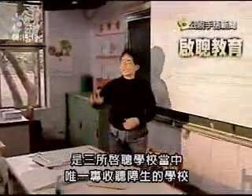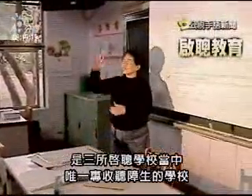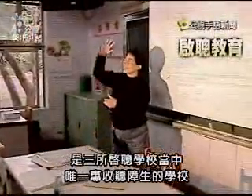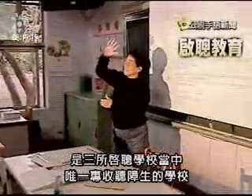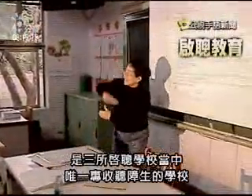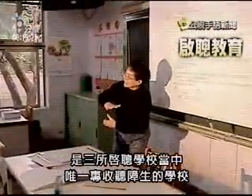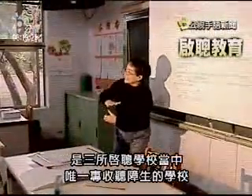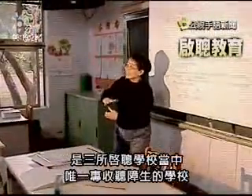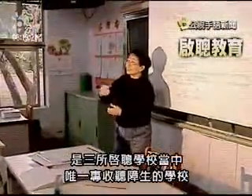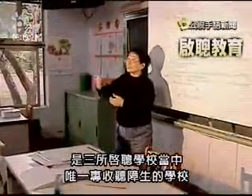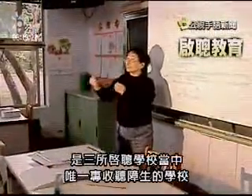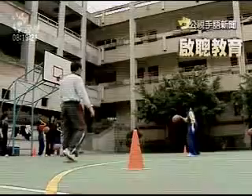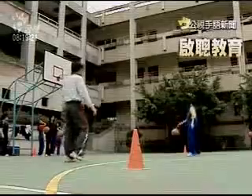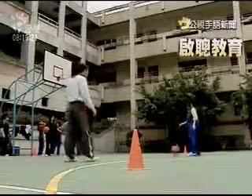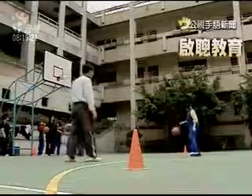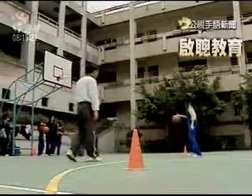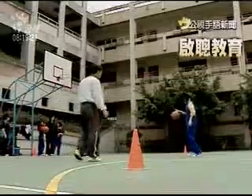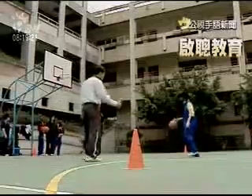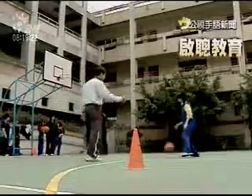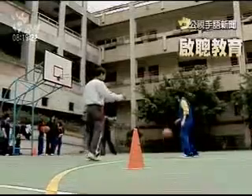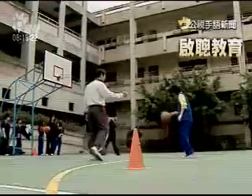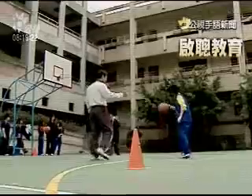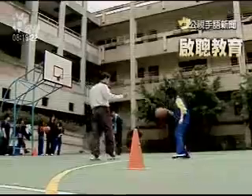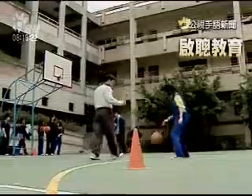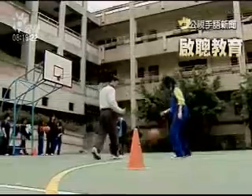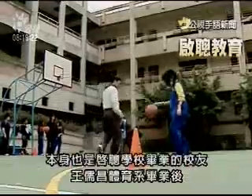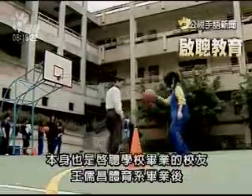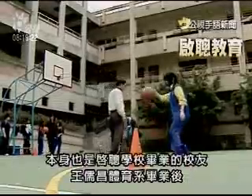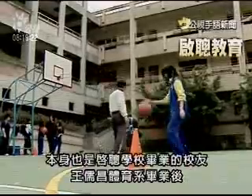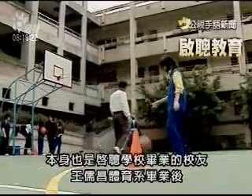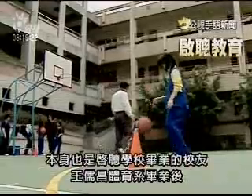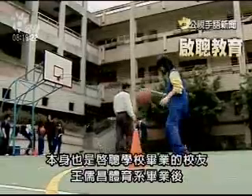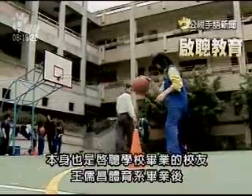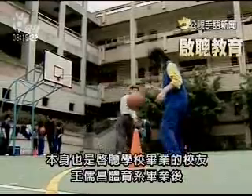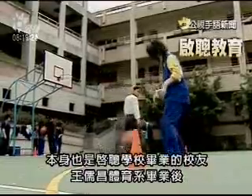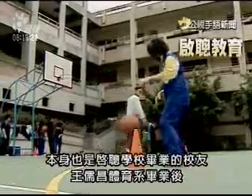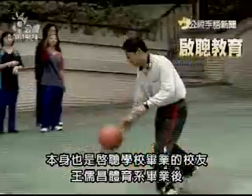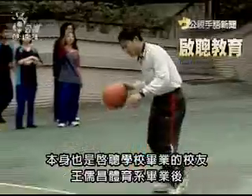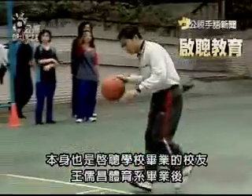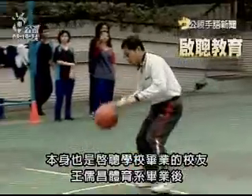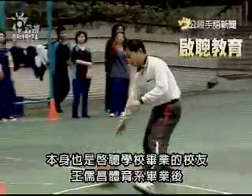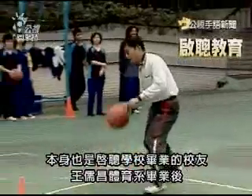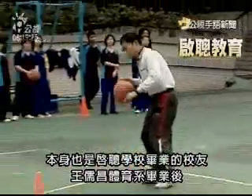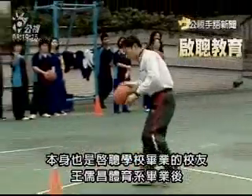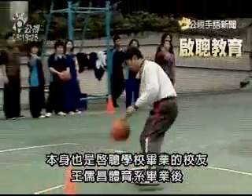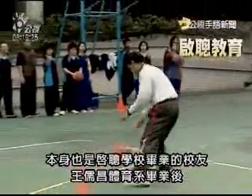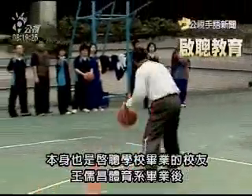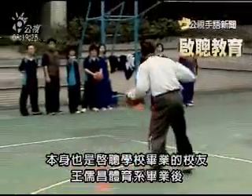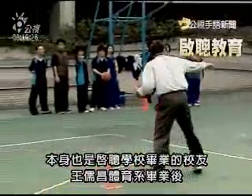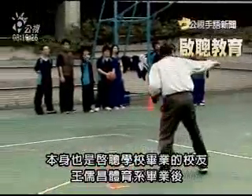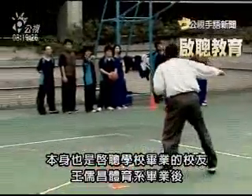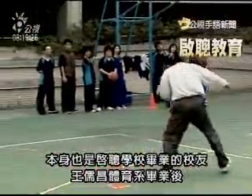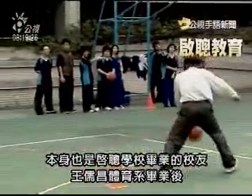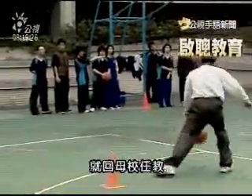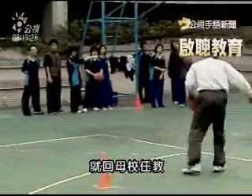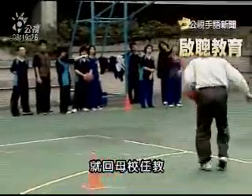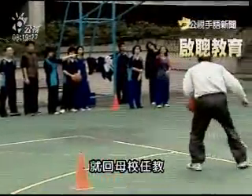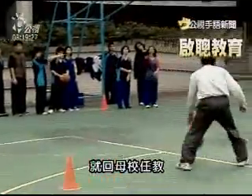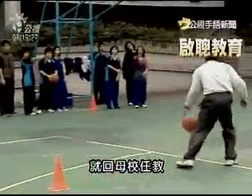障生的学校。本身也是启聪学校毕业的校友王如昌，体育系毕业后就回母校任